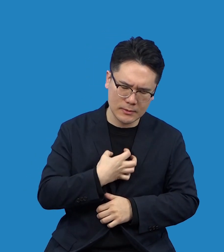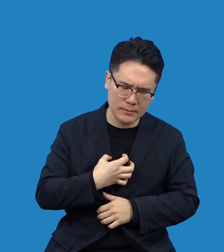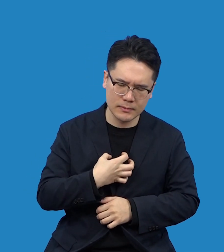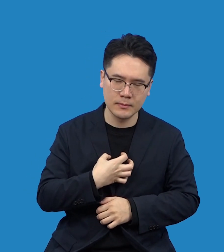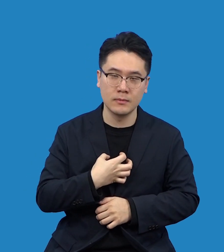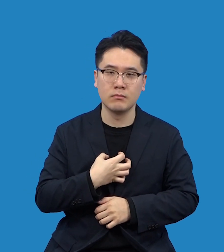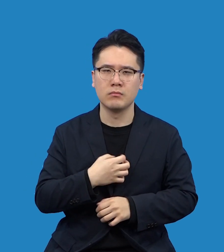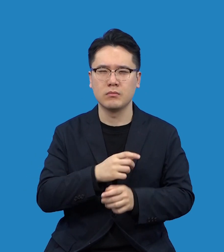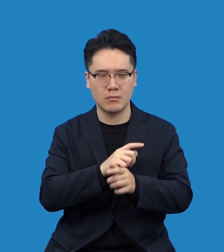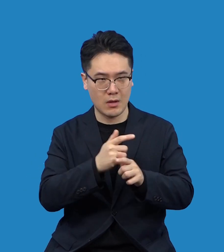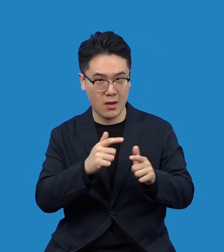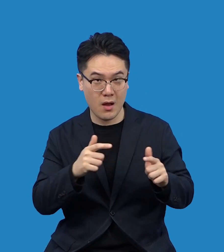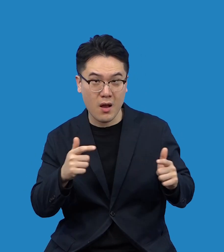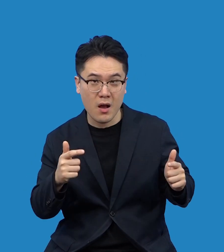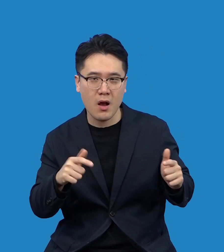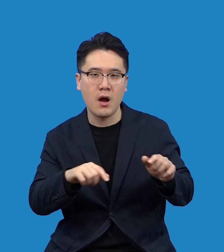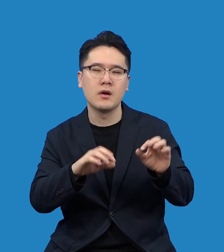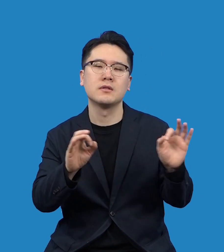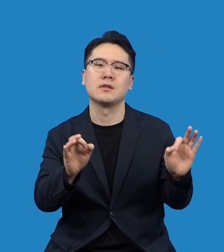다 없어집니다.